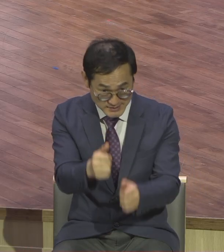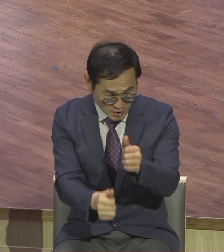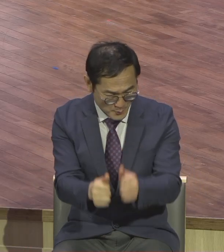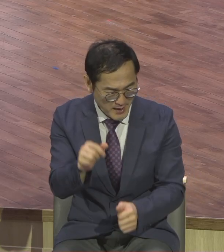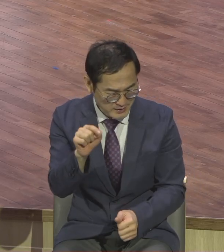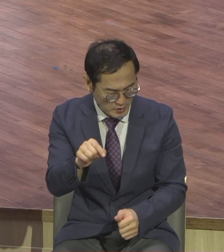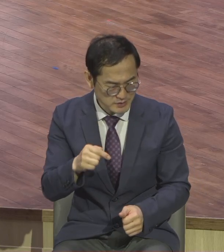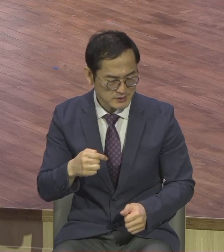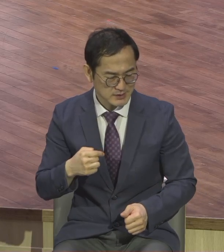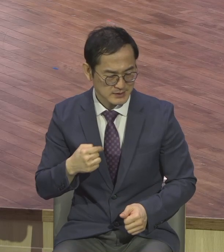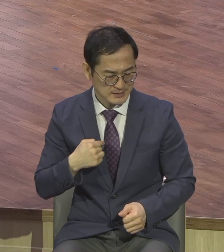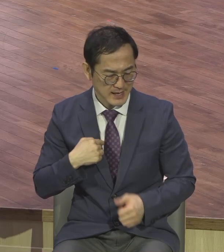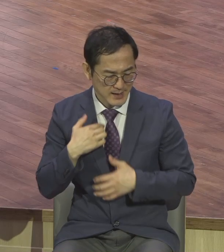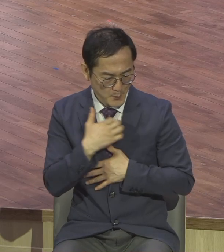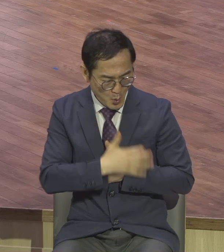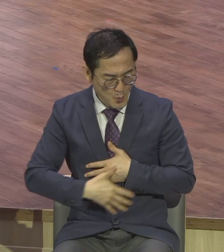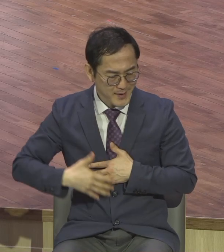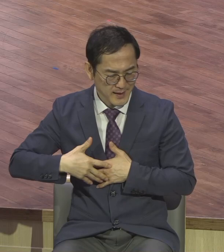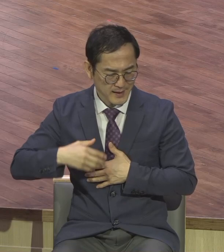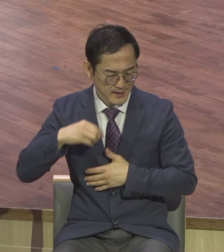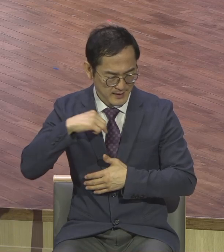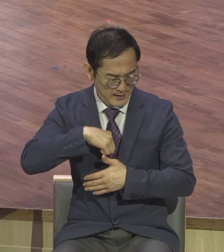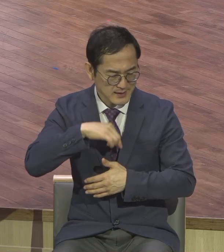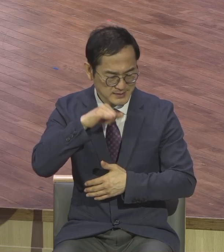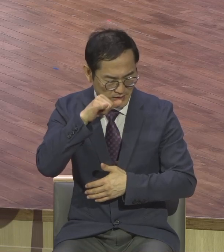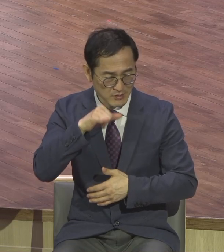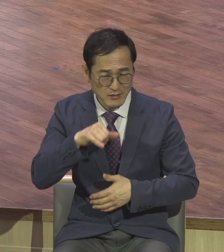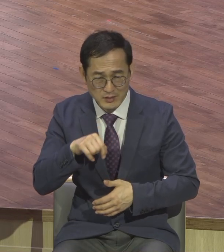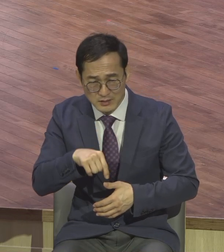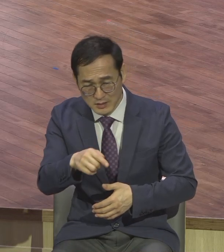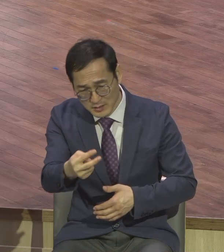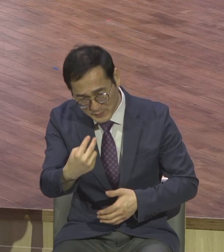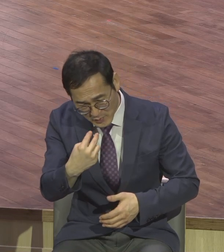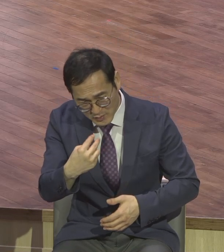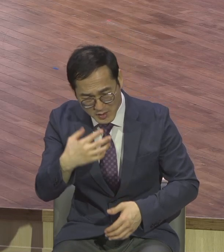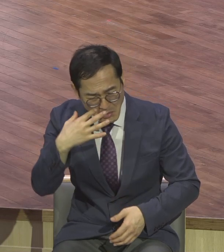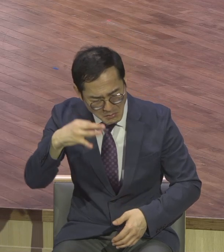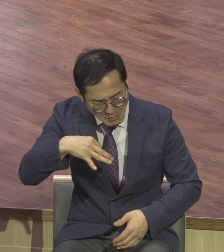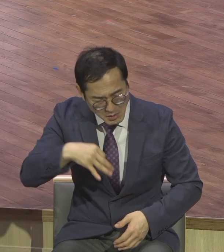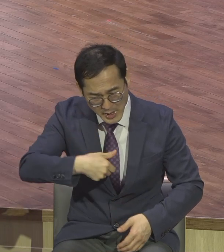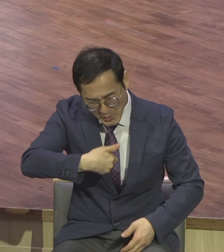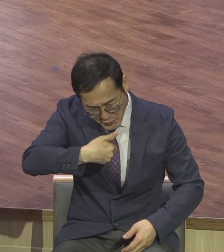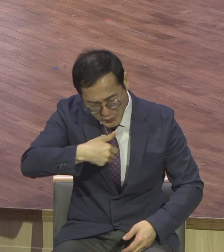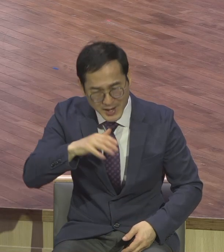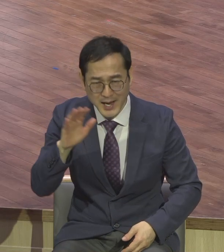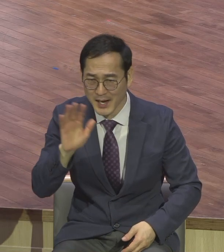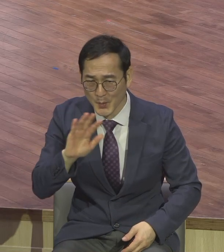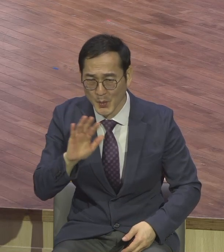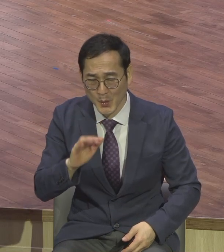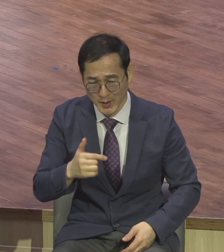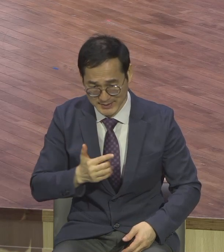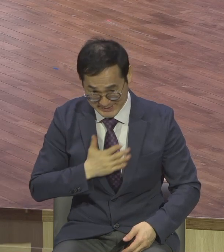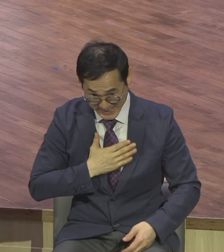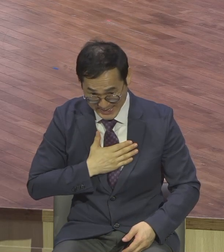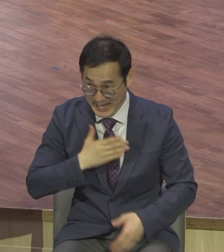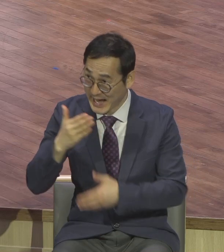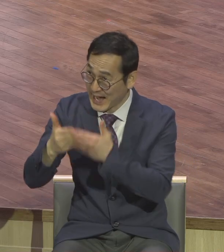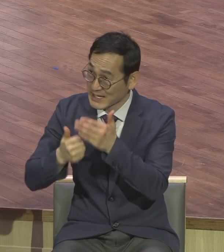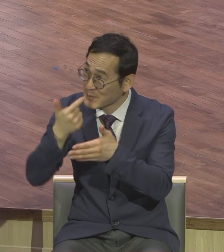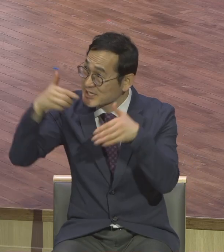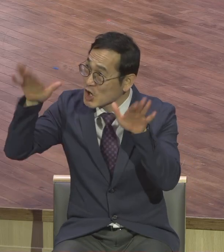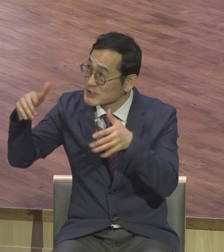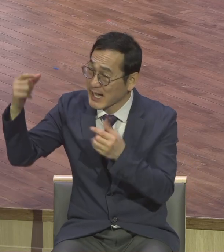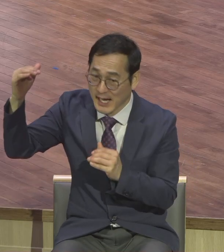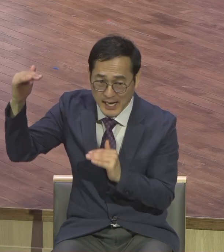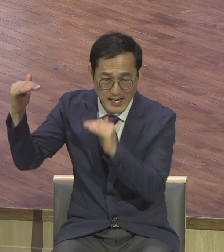육체에 있으되 이것을 너희가 업신여기지도 아니하고 버리지도 아니하고 오직 나를 하나님의 천사와